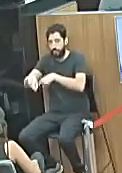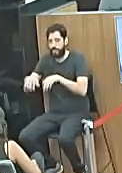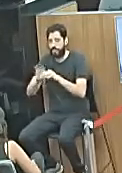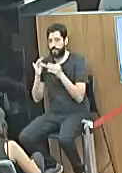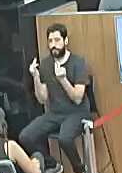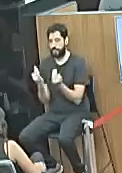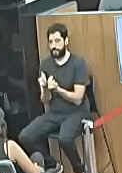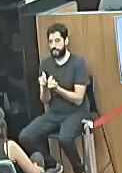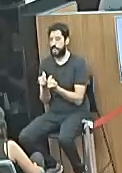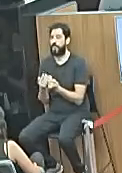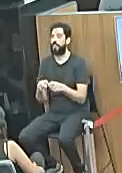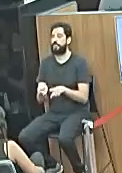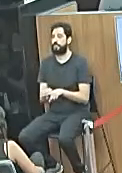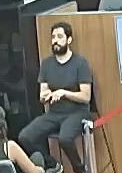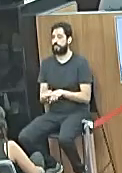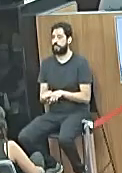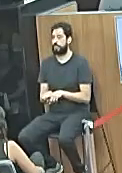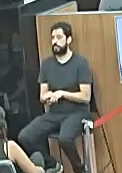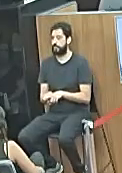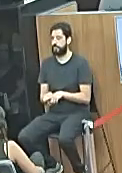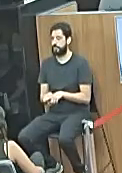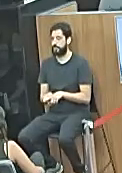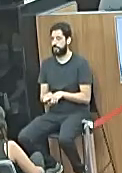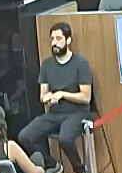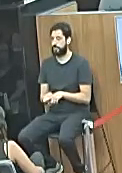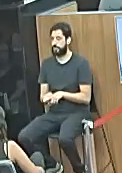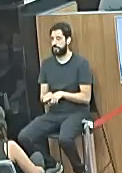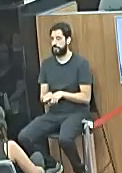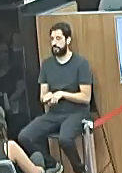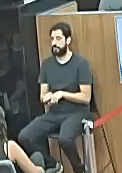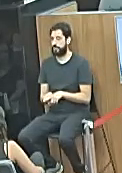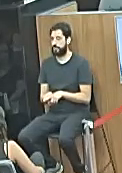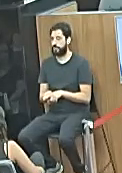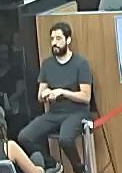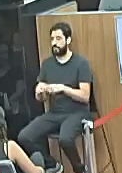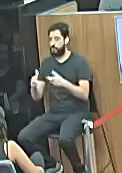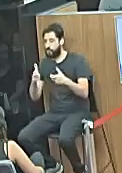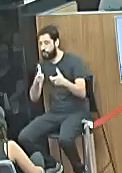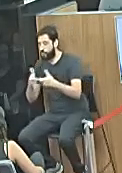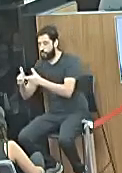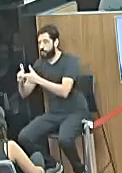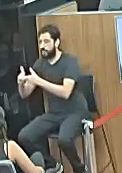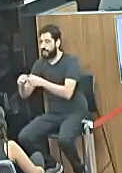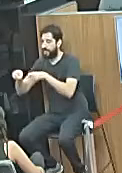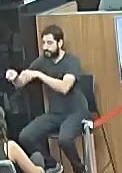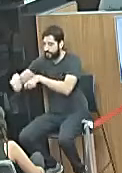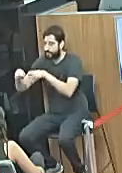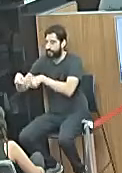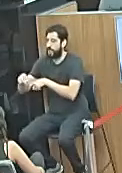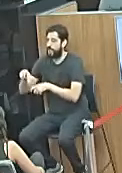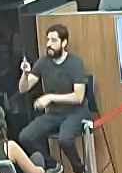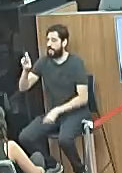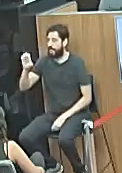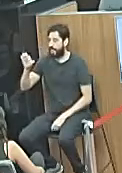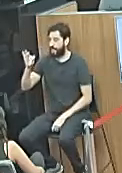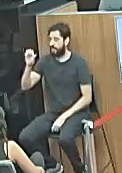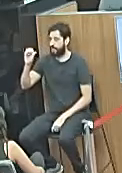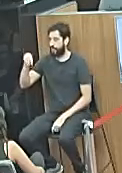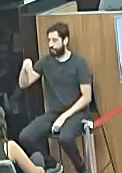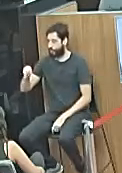e dos assentamentos de reforma agrária bem como de sua